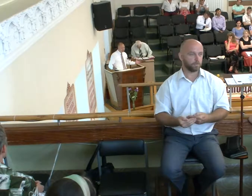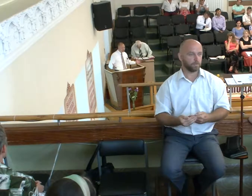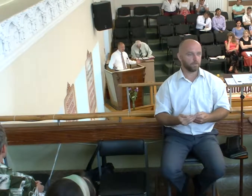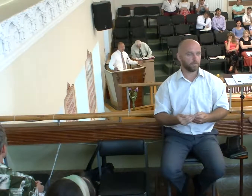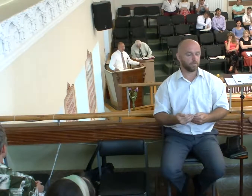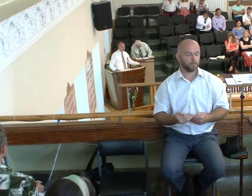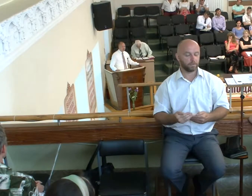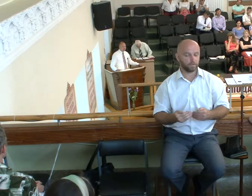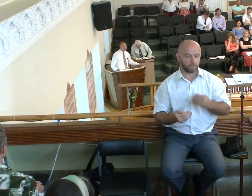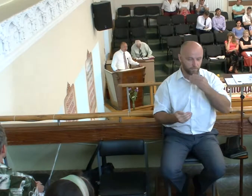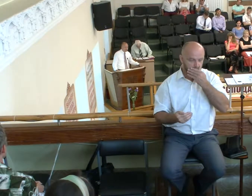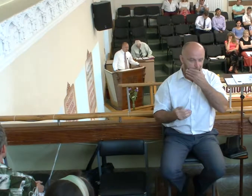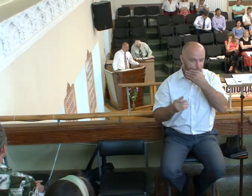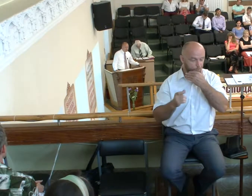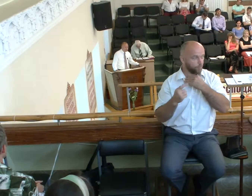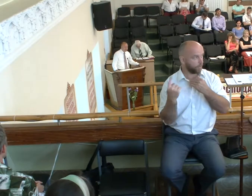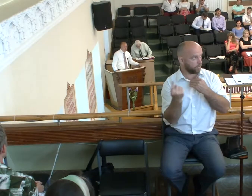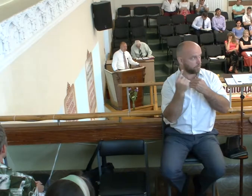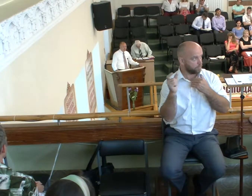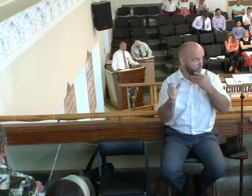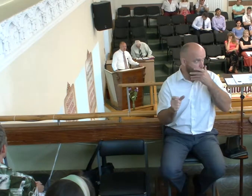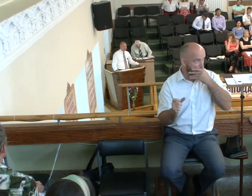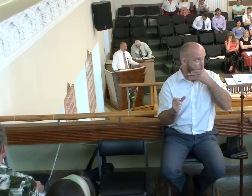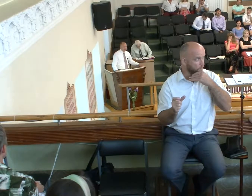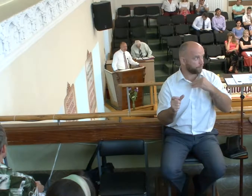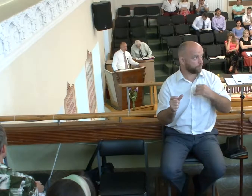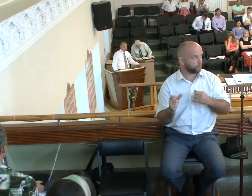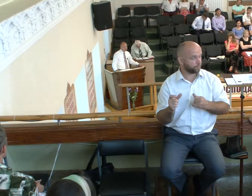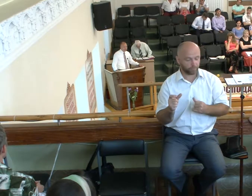городе Острог человек.